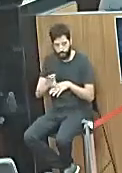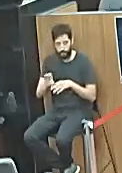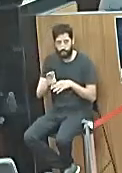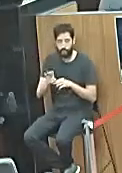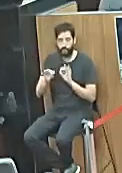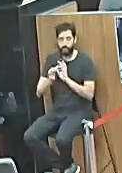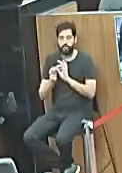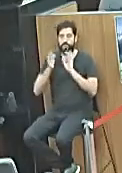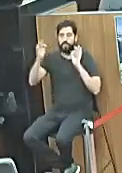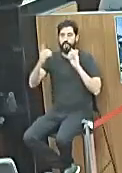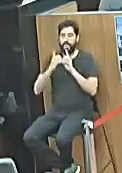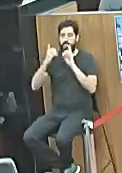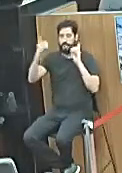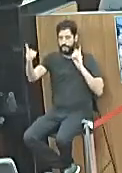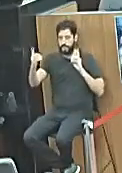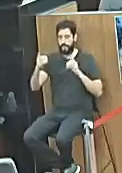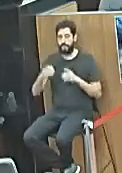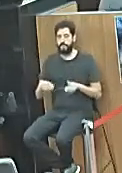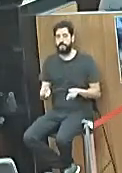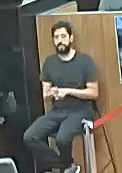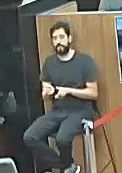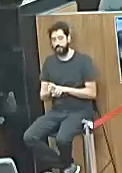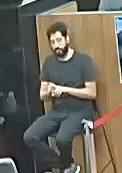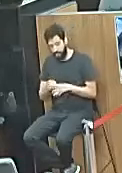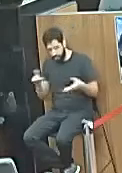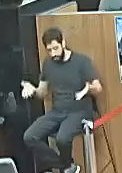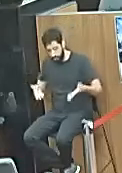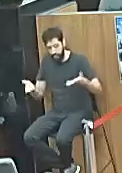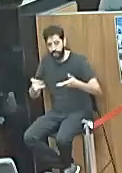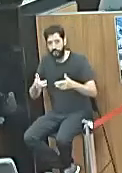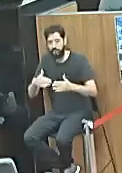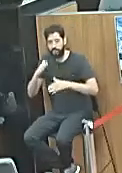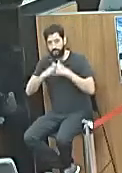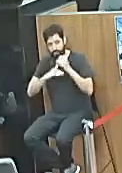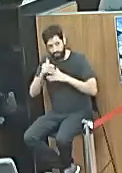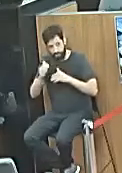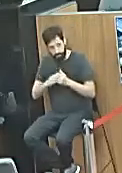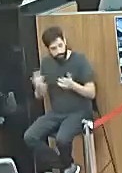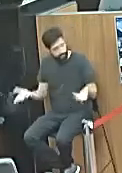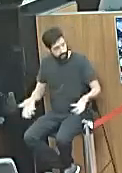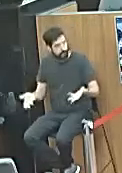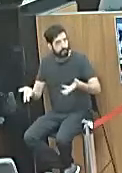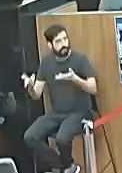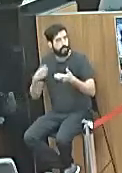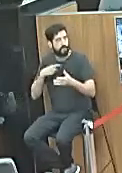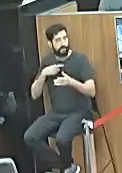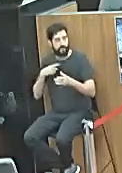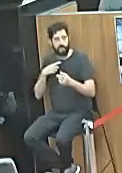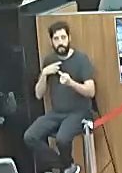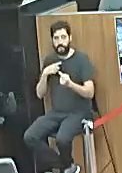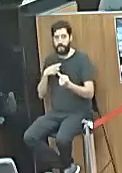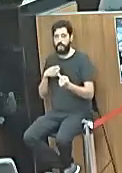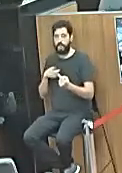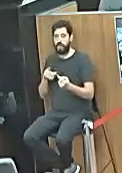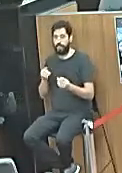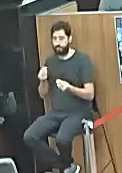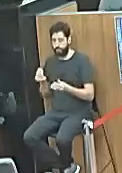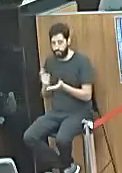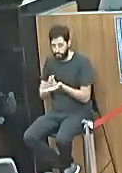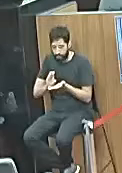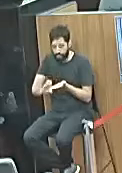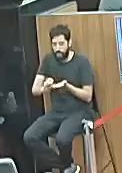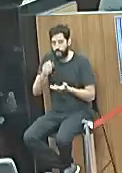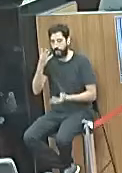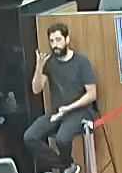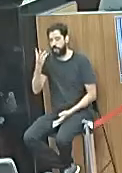para o desenvolvimento da cadeia produtiva do turismo é aportar recursos na são 42 34